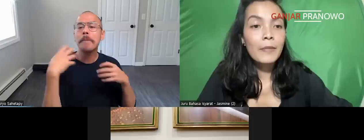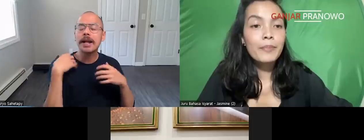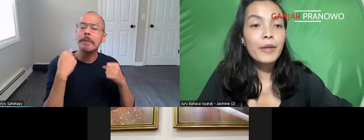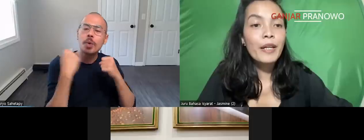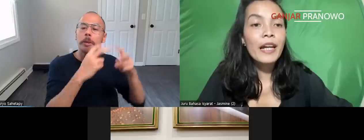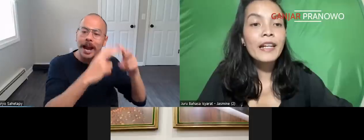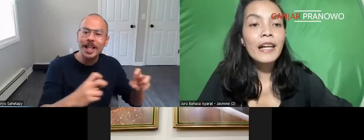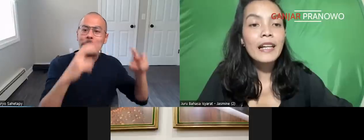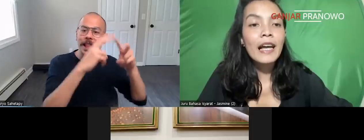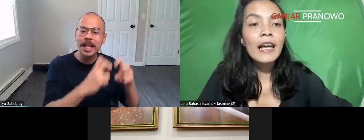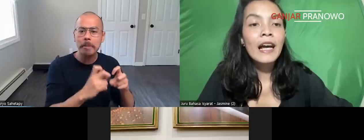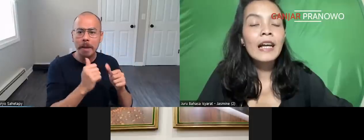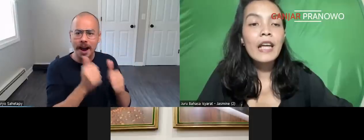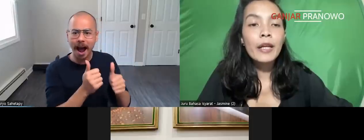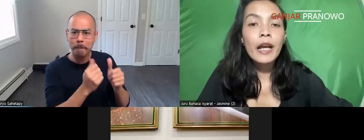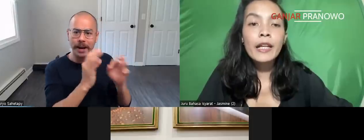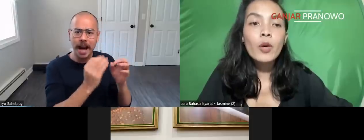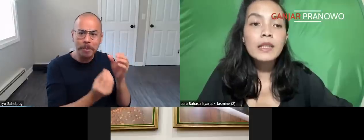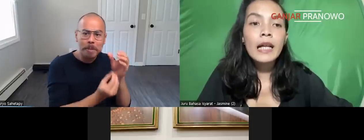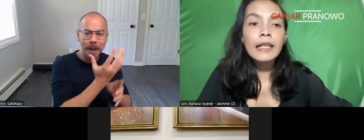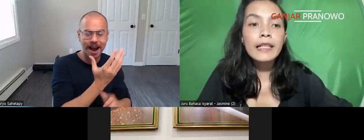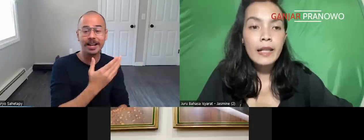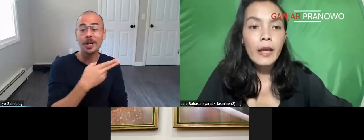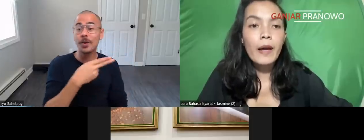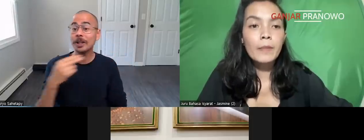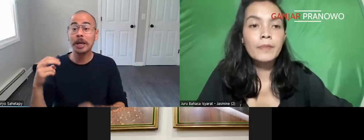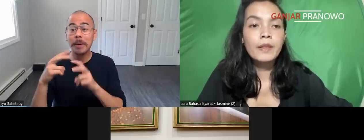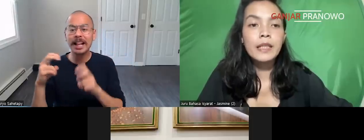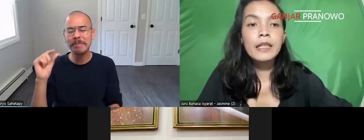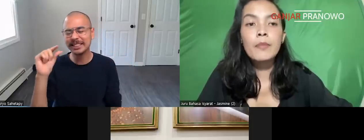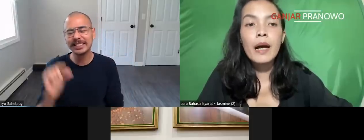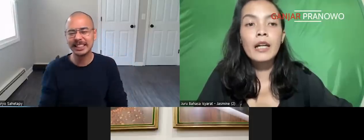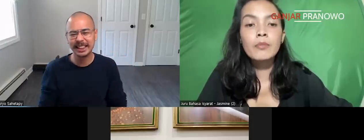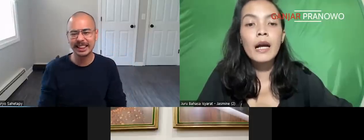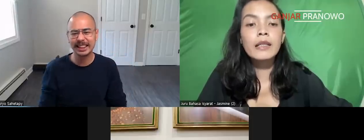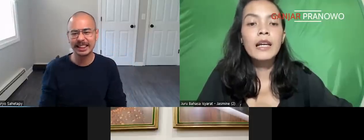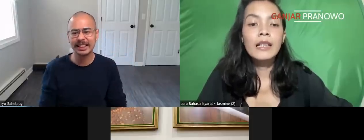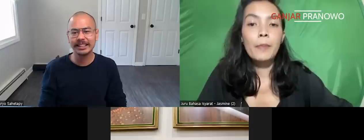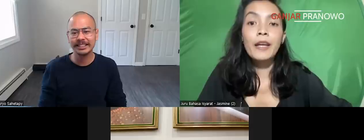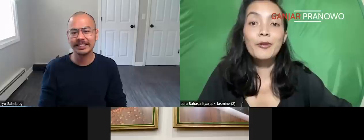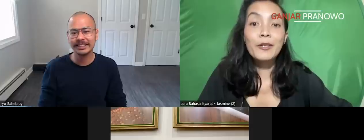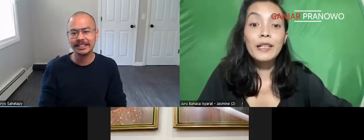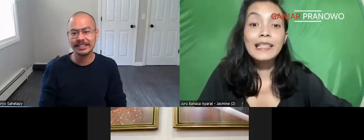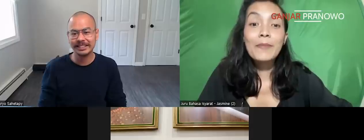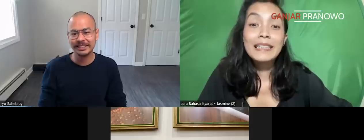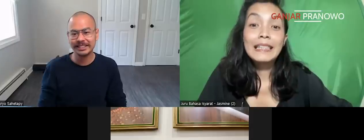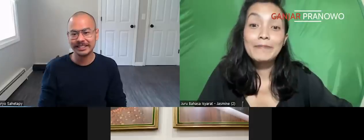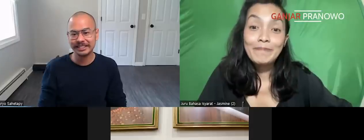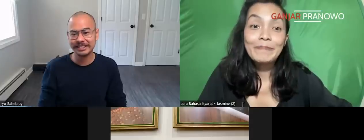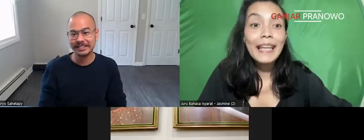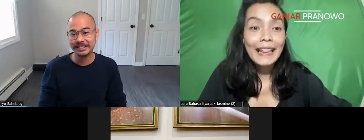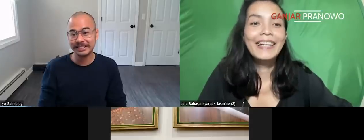Nah perbedaannya adalah di Amerika ini kuat sekali risetnya Pak jadi dikembangkan banget tapi kalau di Indonesia